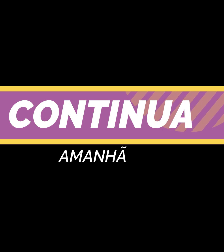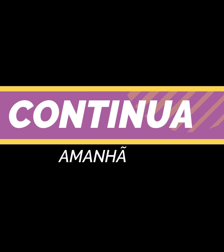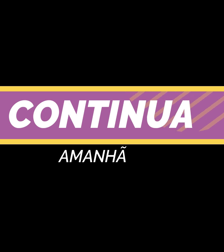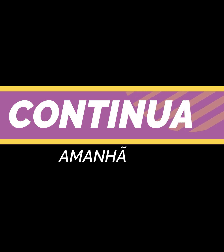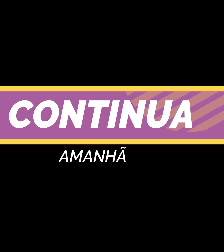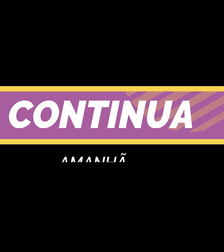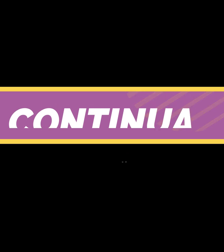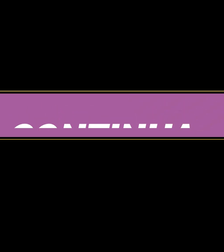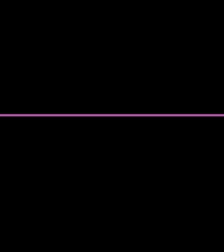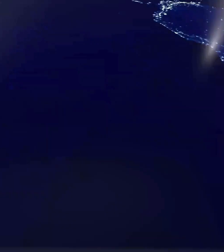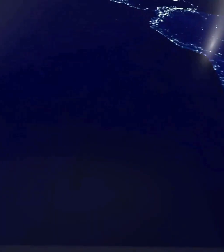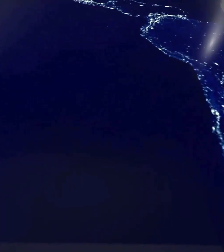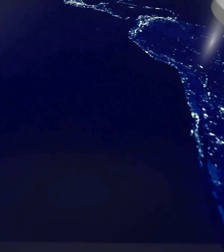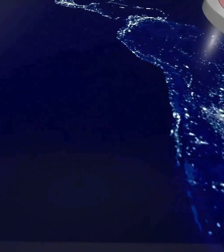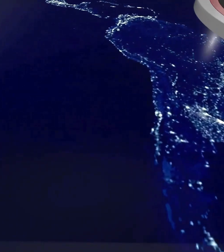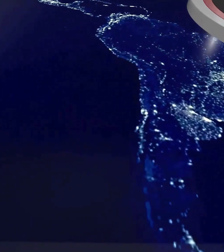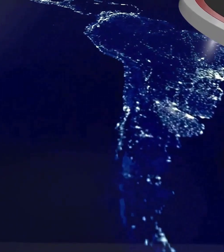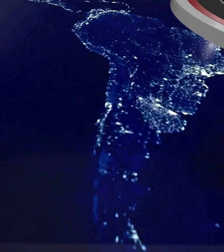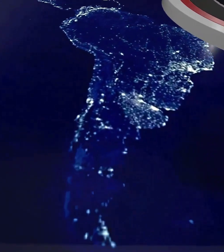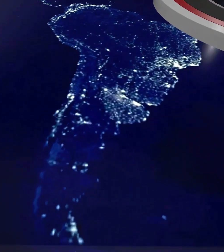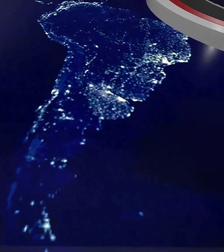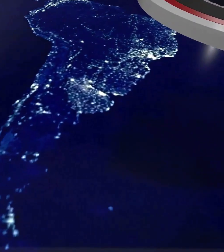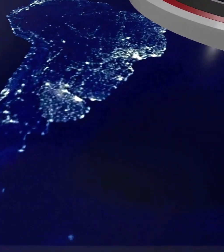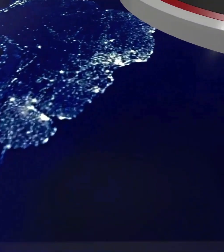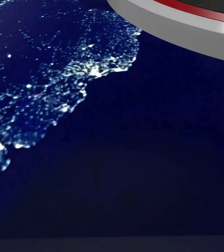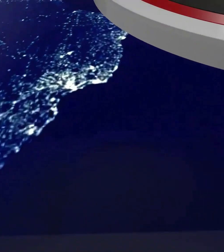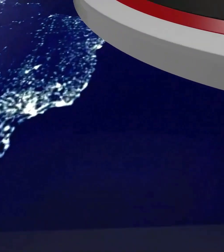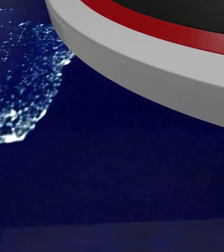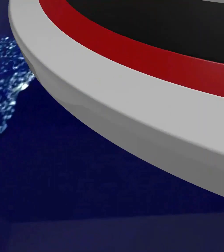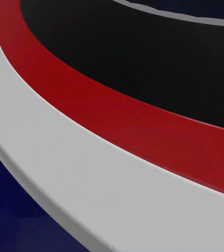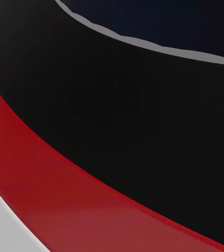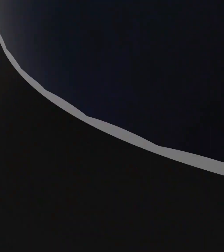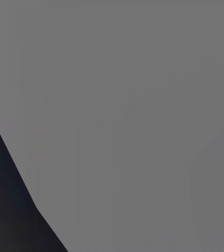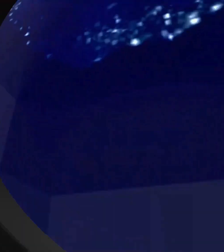Música.